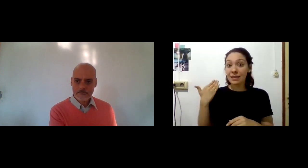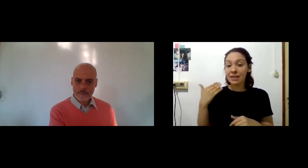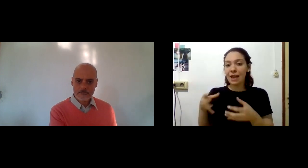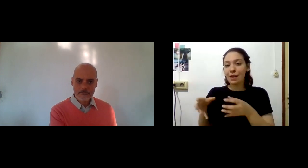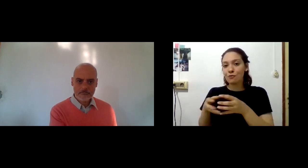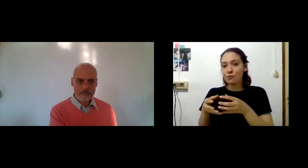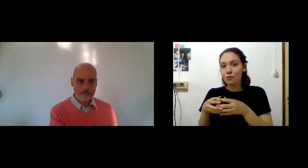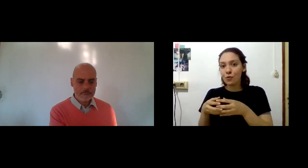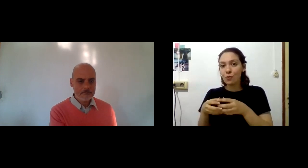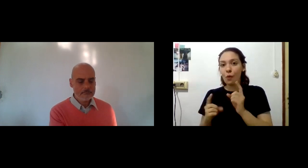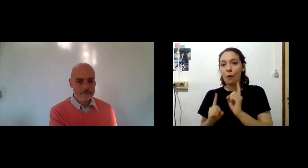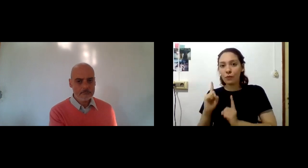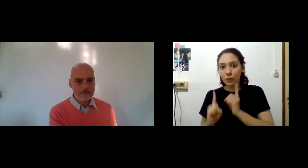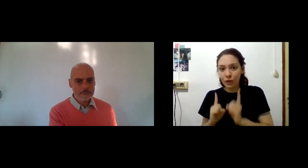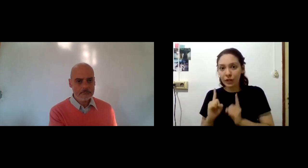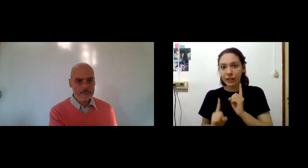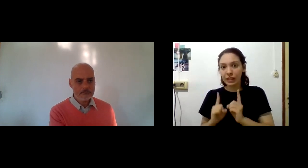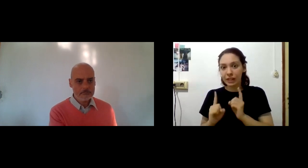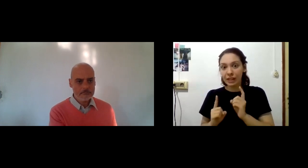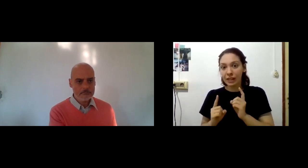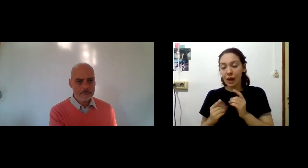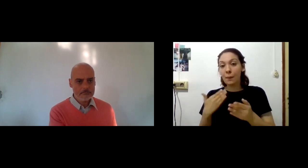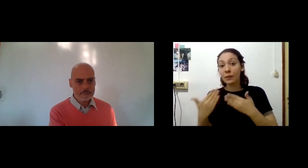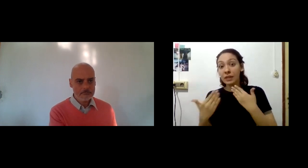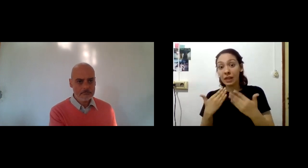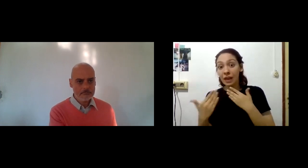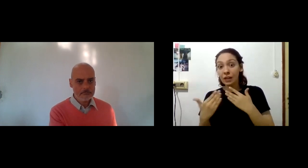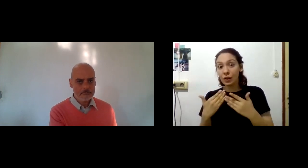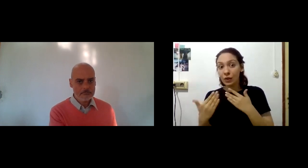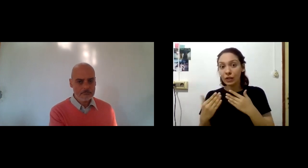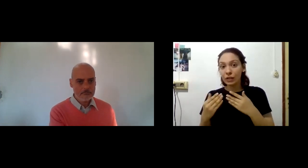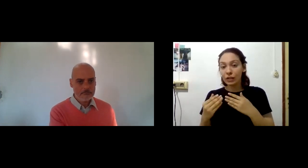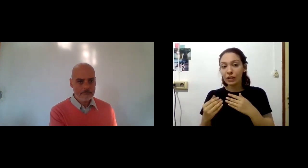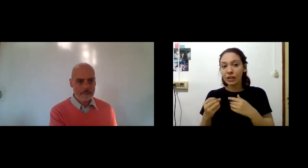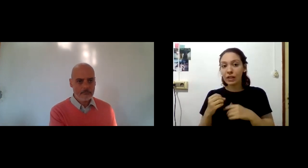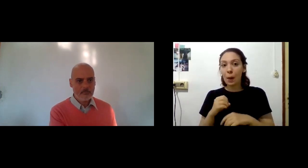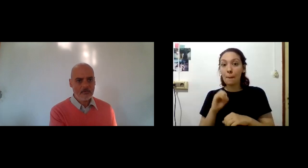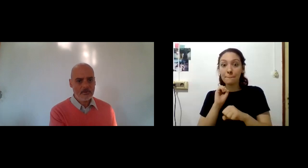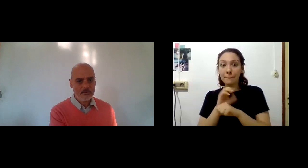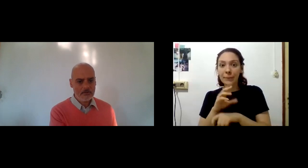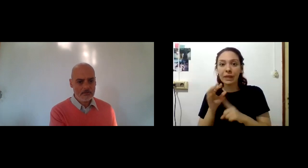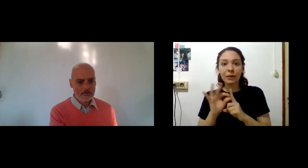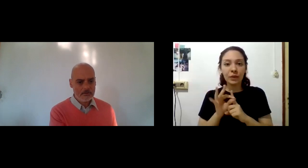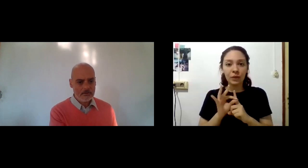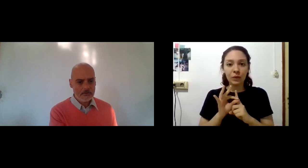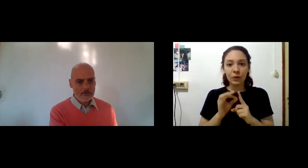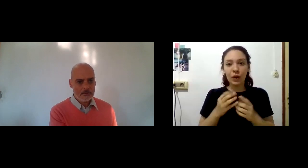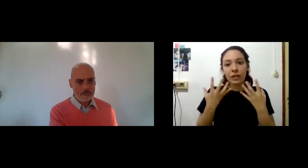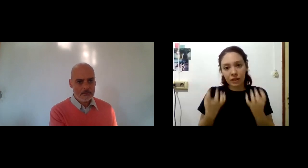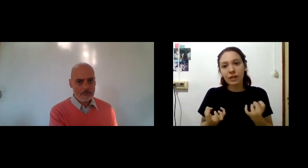charlas y eso de las otras carreras. Quisiera saber bien para tener la información bien, ¿no?